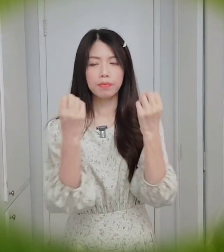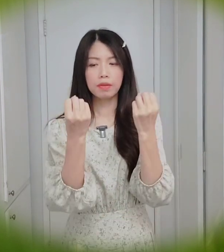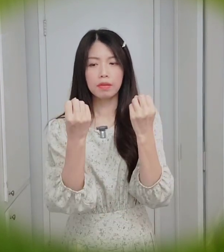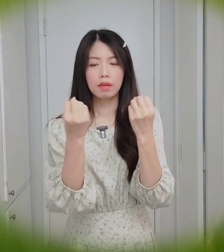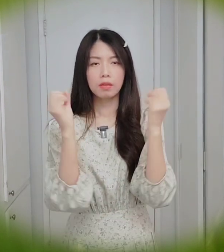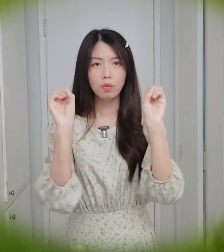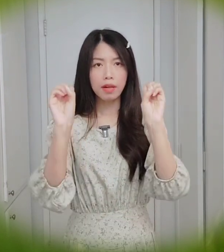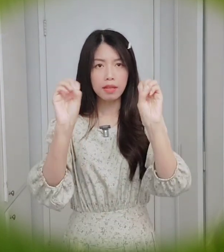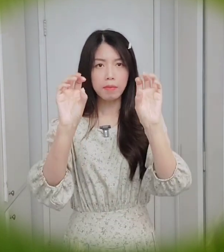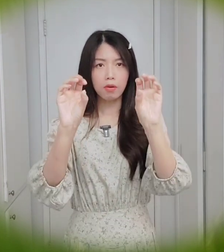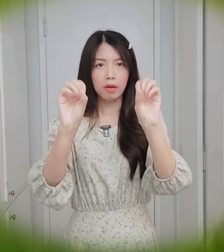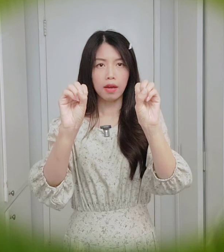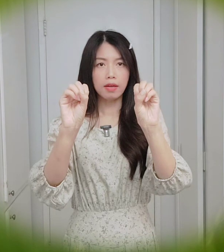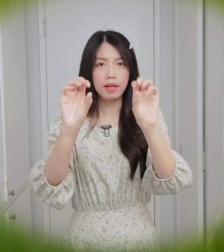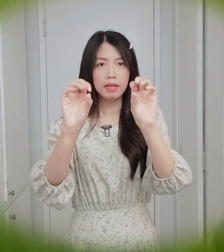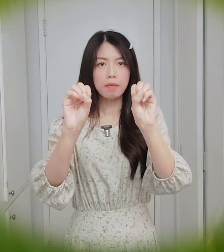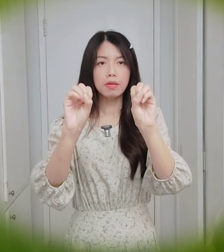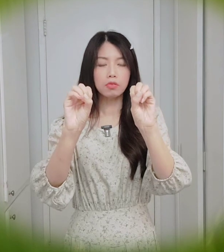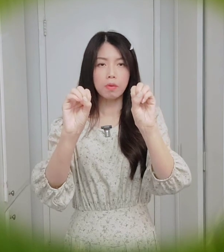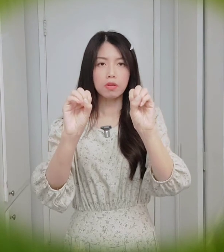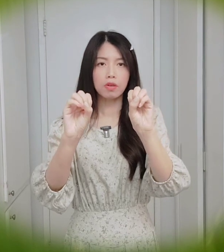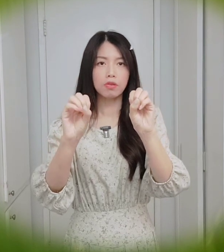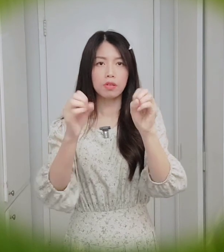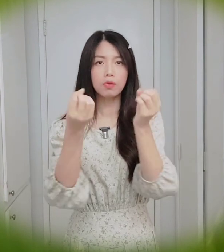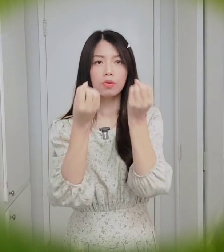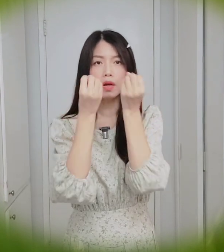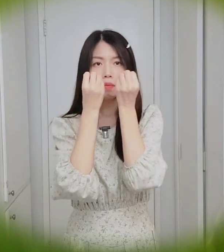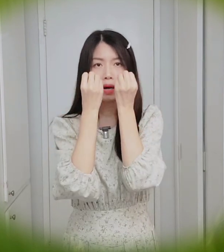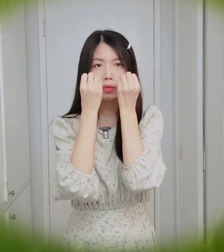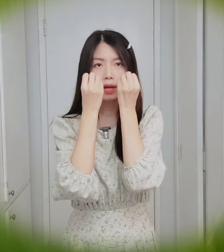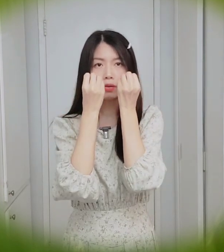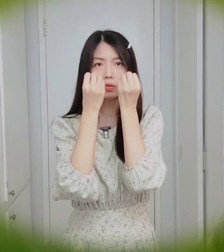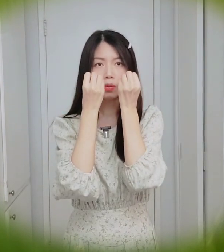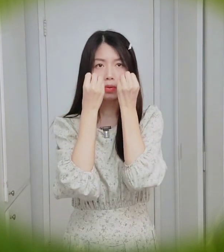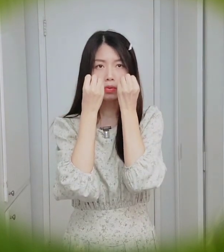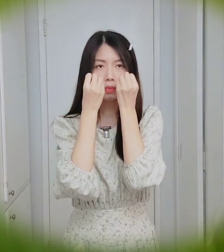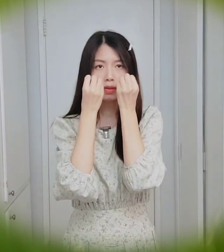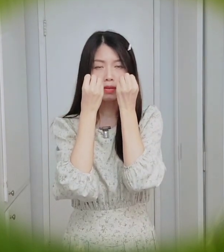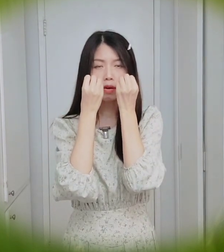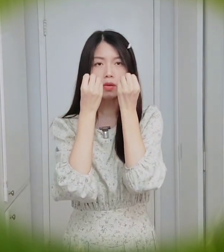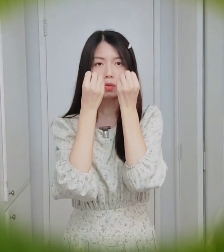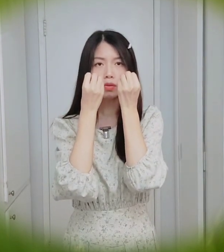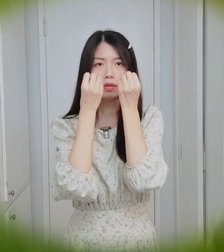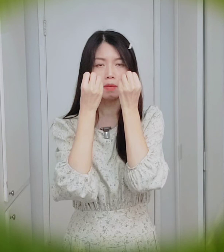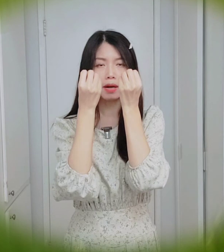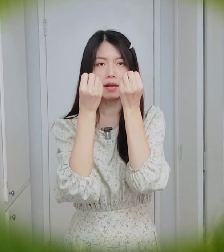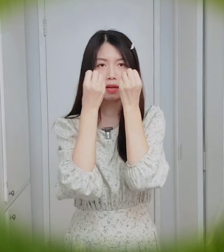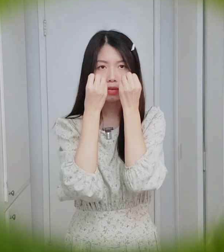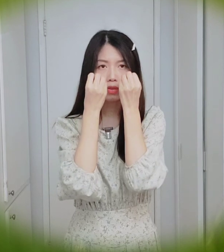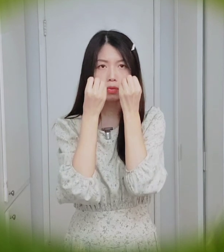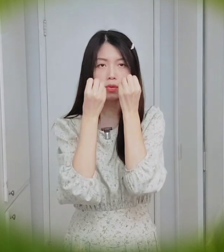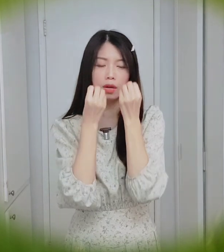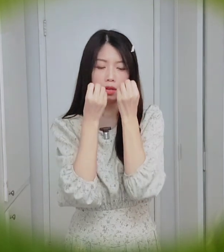수어는 손을 살짝만 주먹을 쥐어주시고 바로 양쪽 눈 밑에서 손등이